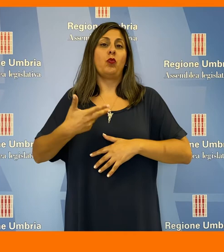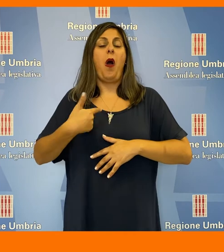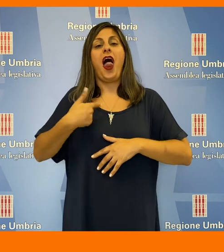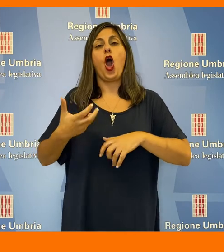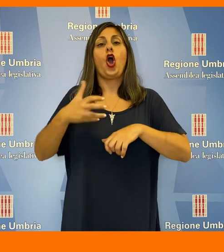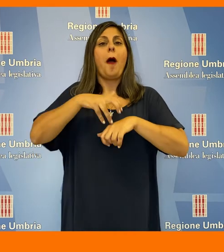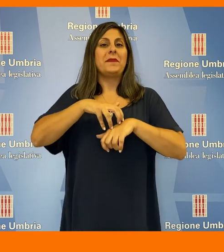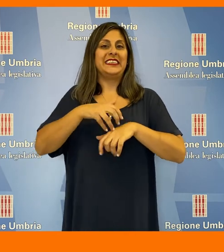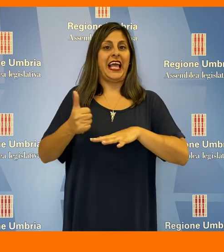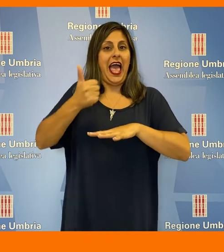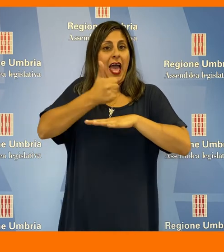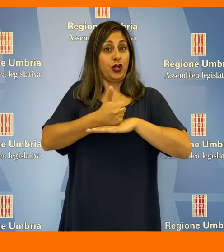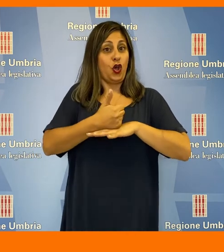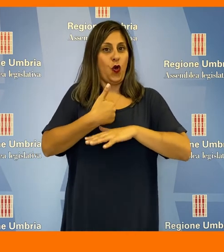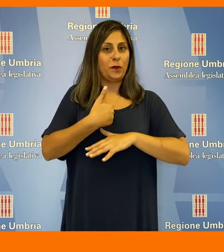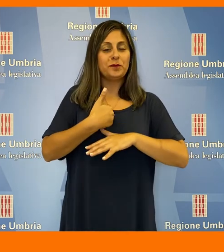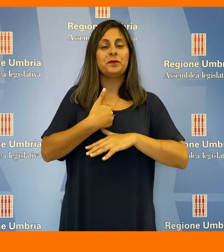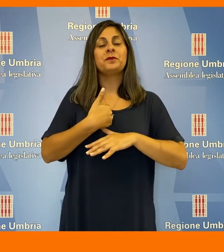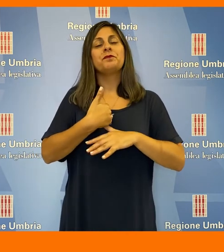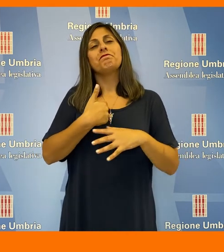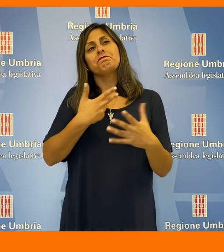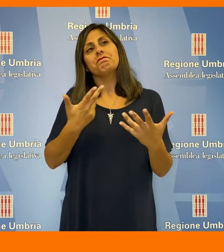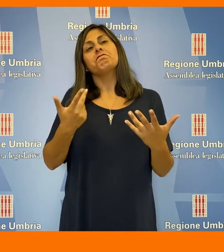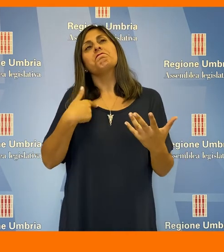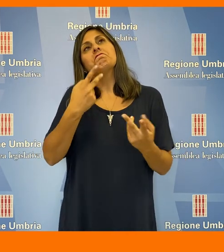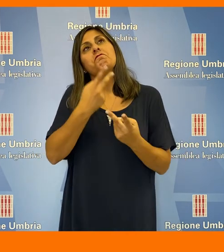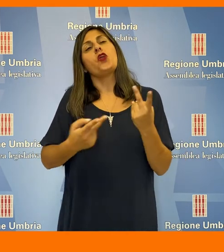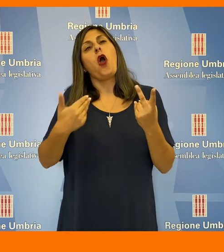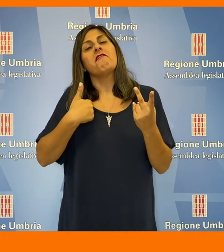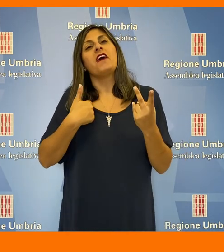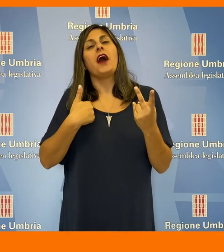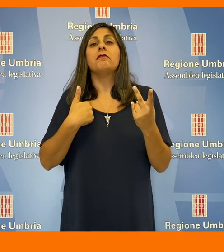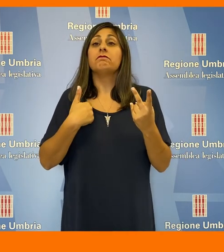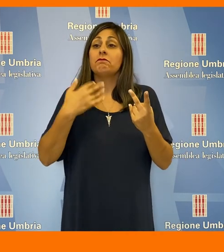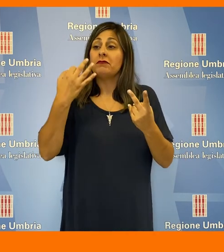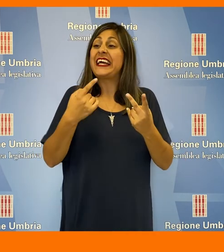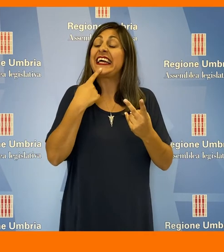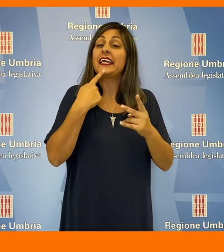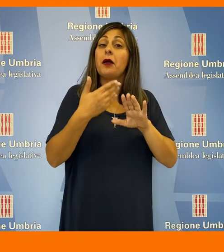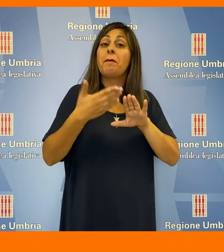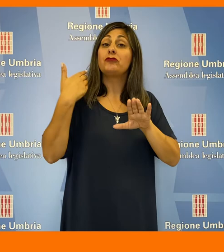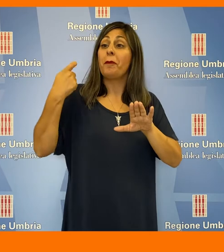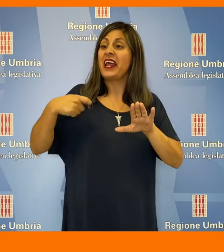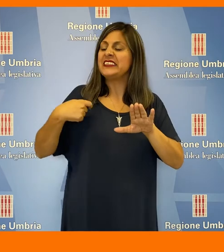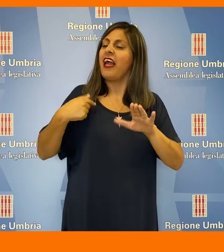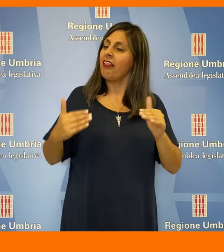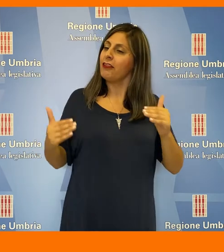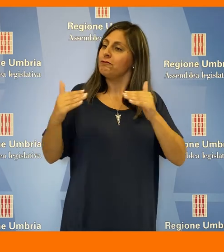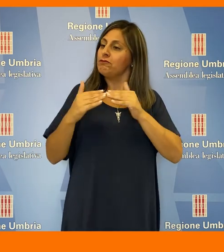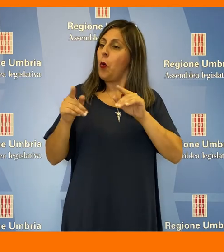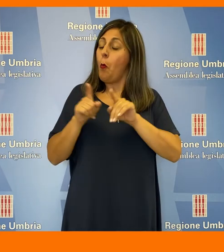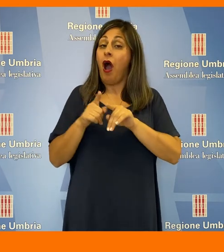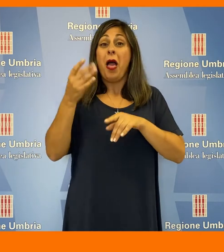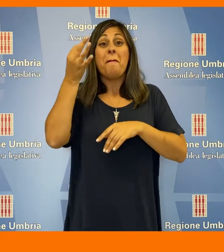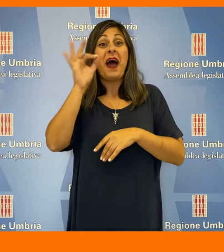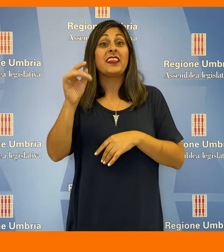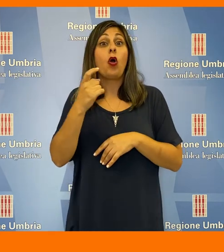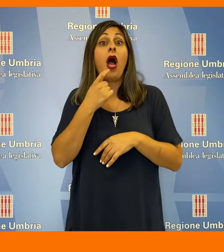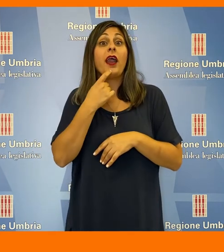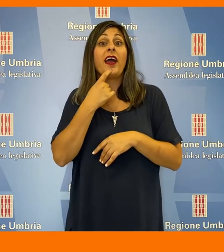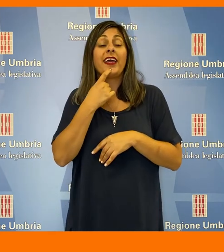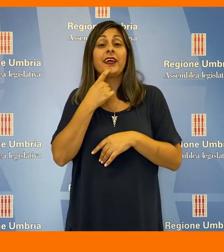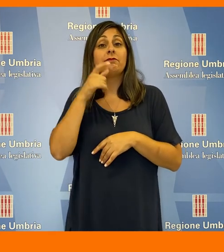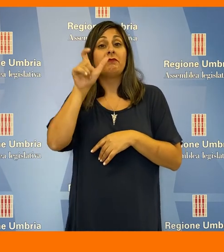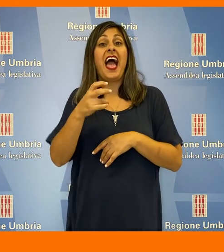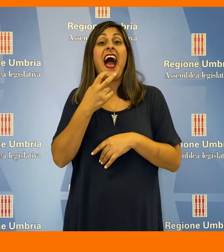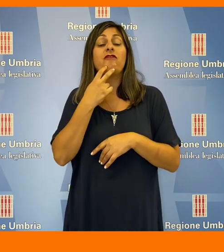di presiederlo come commissario e cercherò di essere all'altezza di chi mi ha preceduto, in particolare